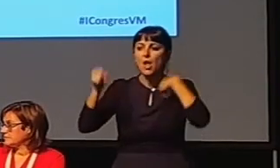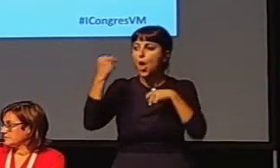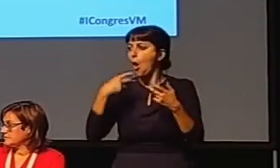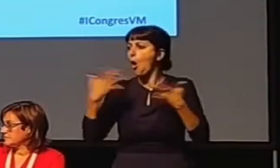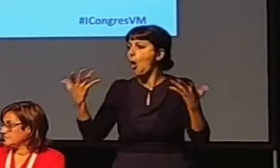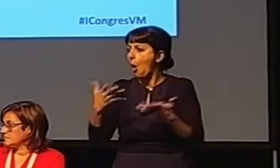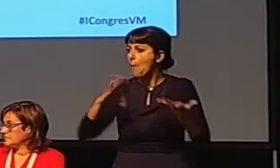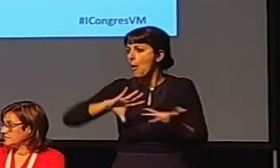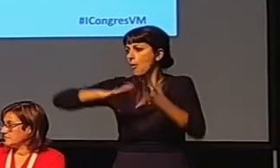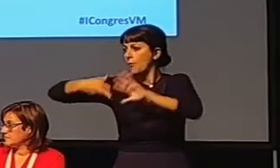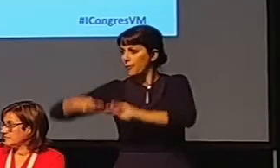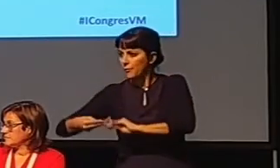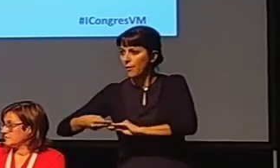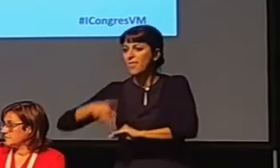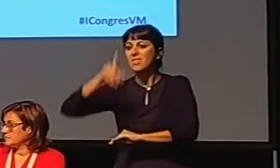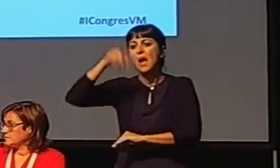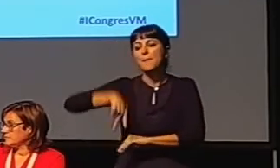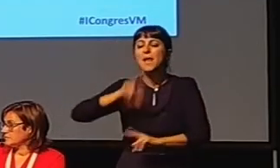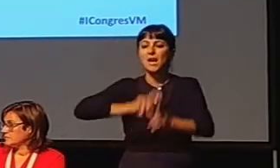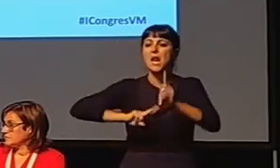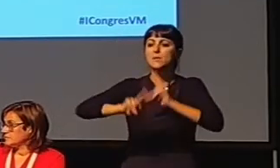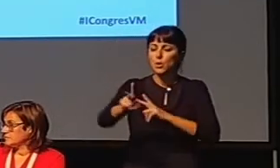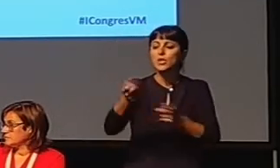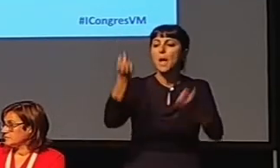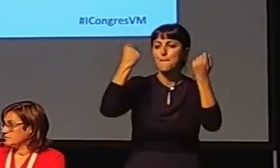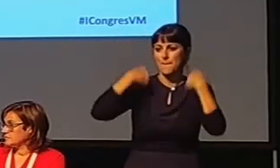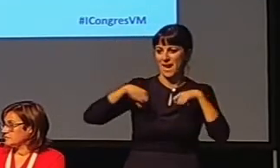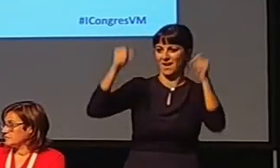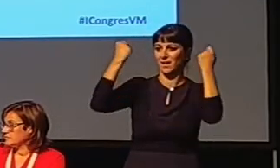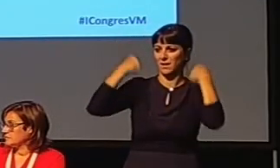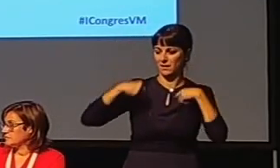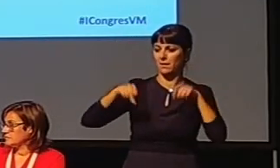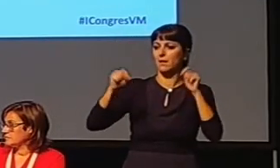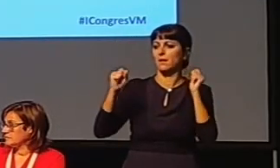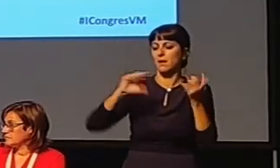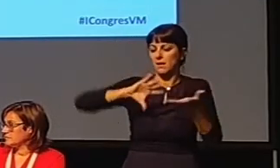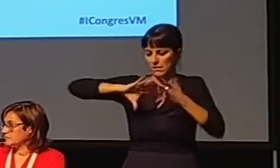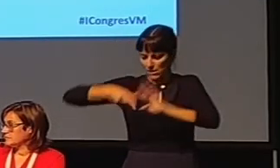resposta més pràctica, que si voleu entrem,